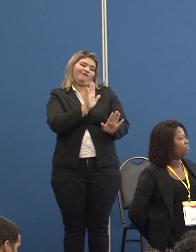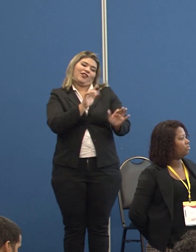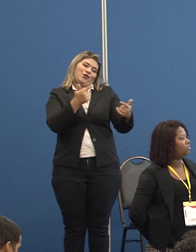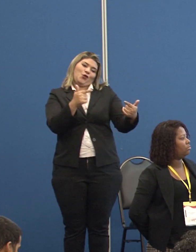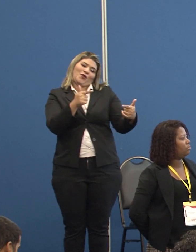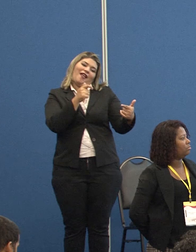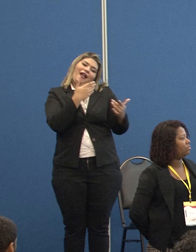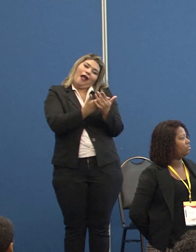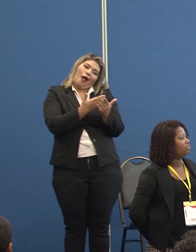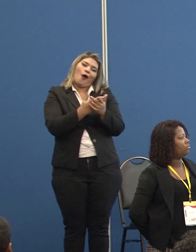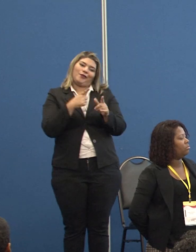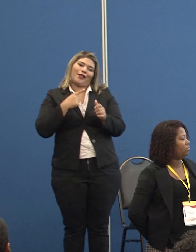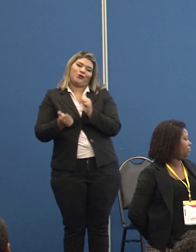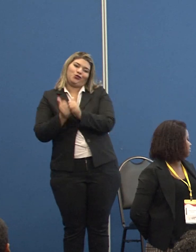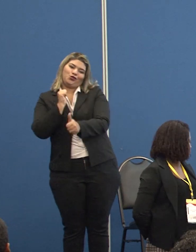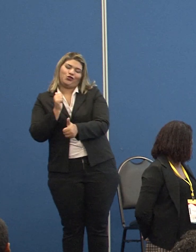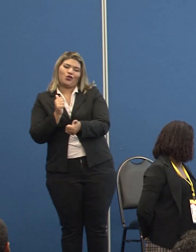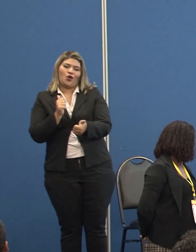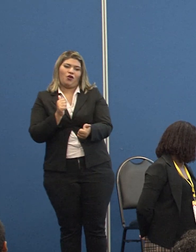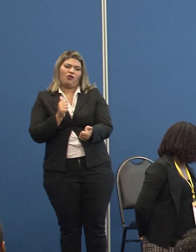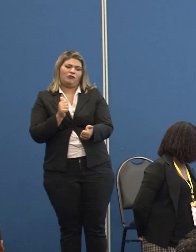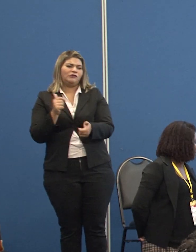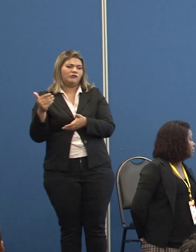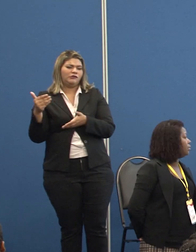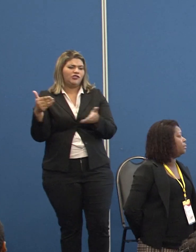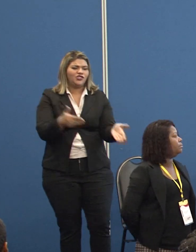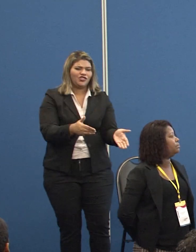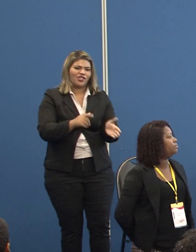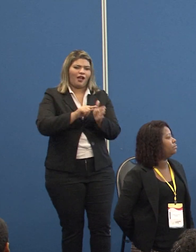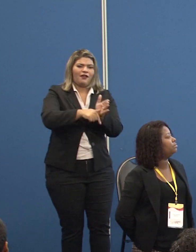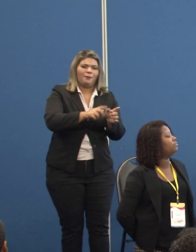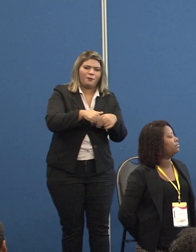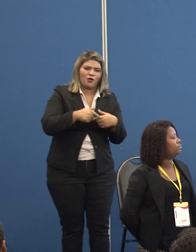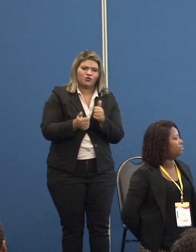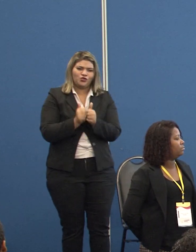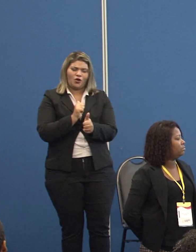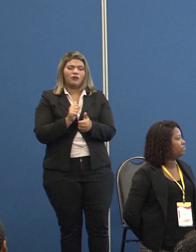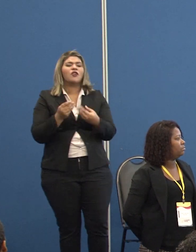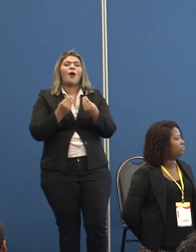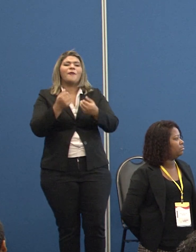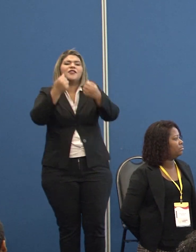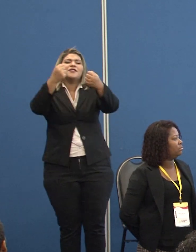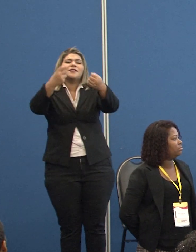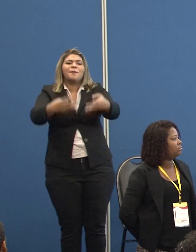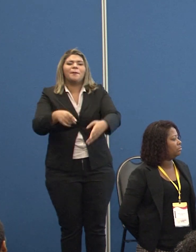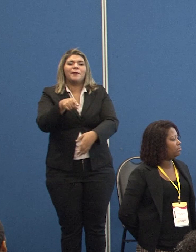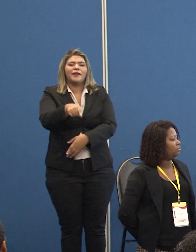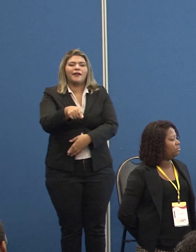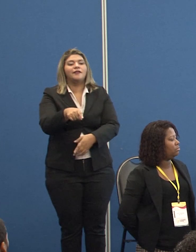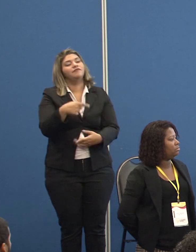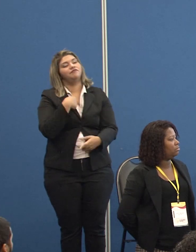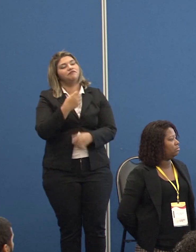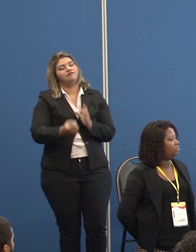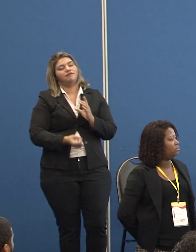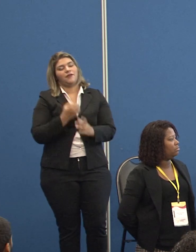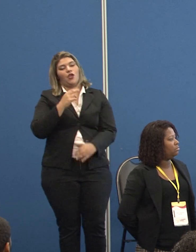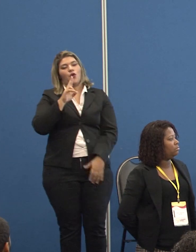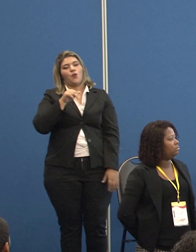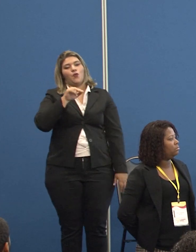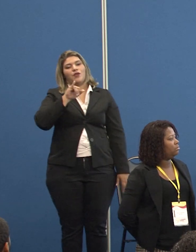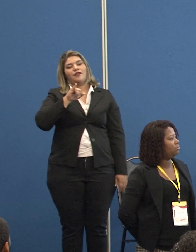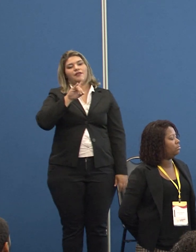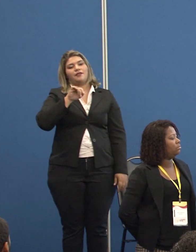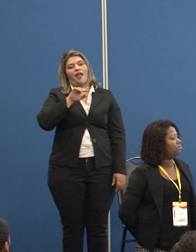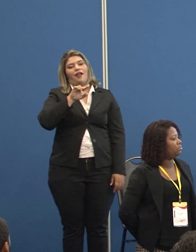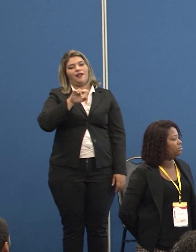ter jogo, ele vai chegar mais tarde porque tem jogo, você tem que explicar isso para o aluno. Então, nós montamos uma unidade aproveitando